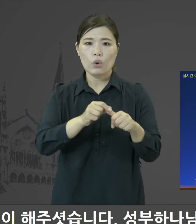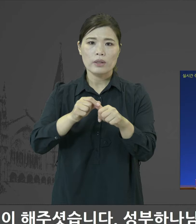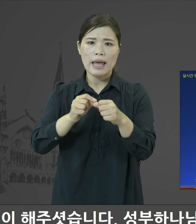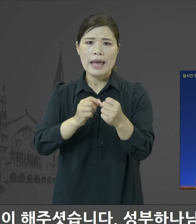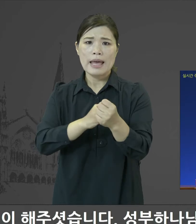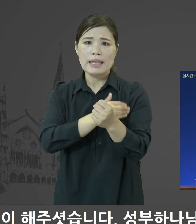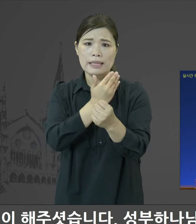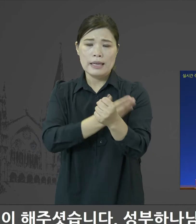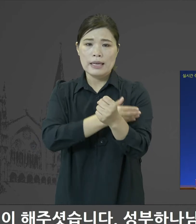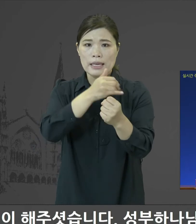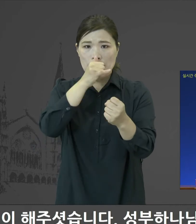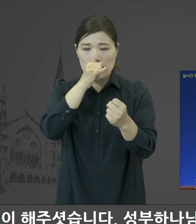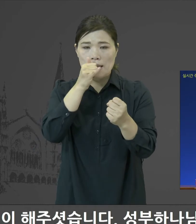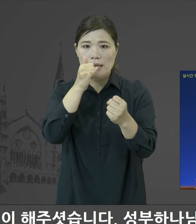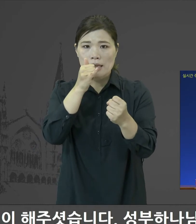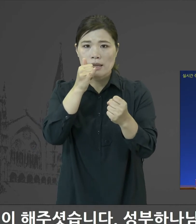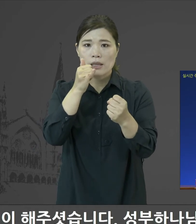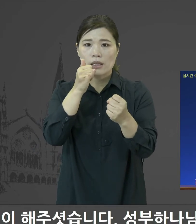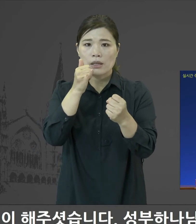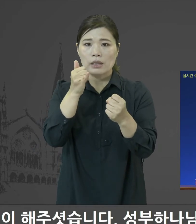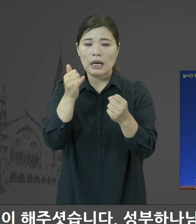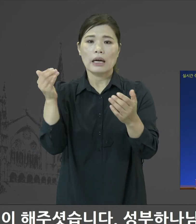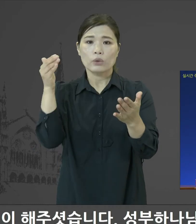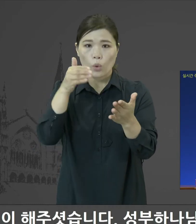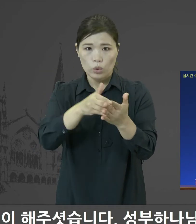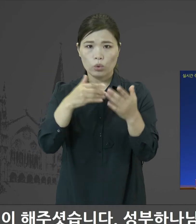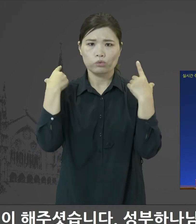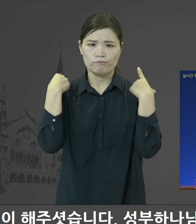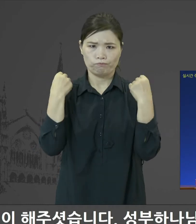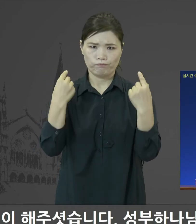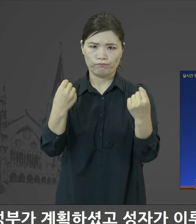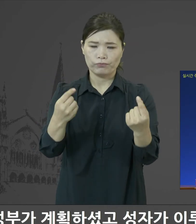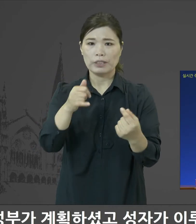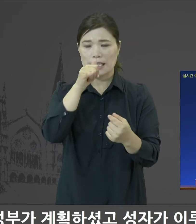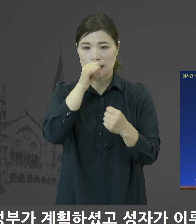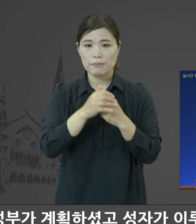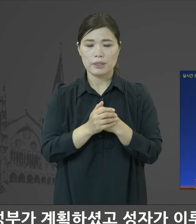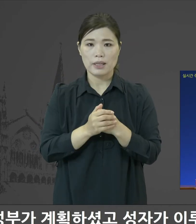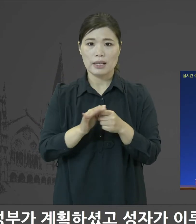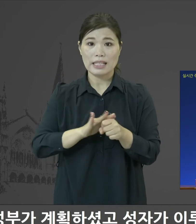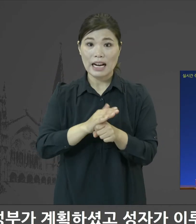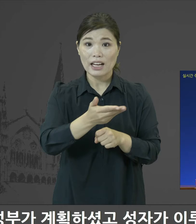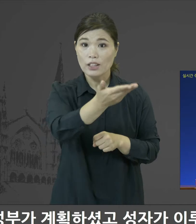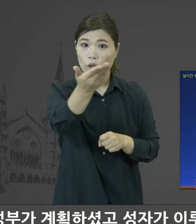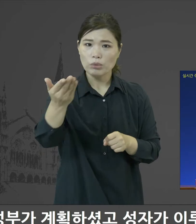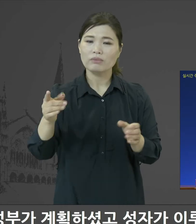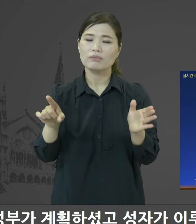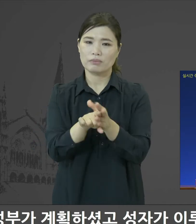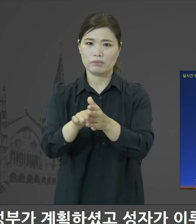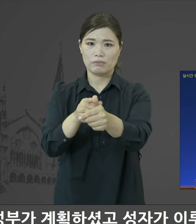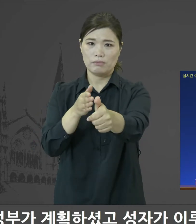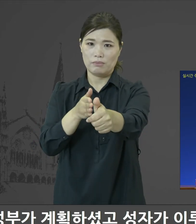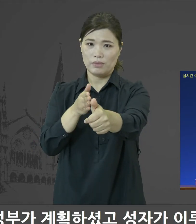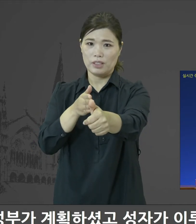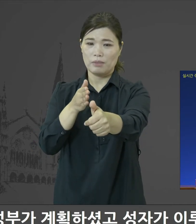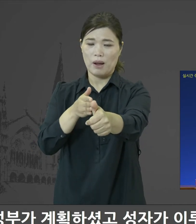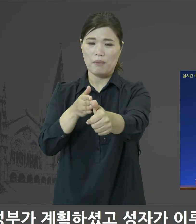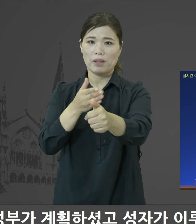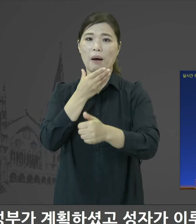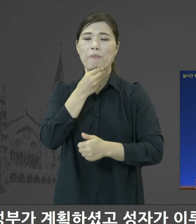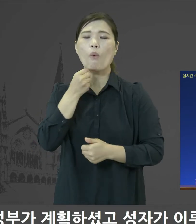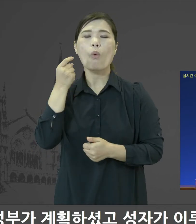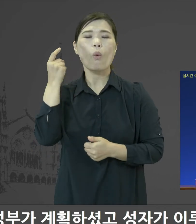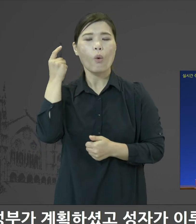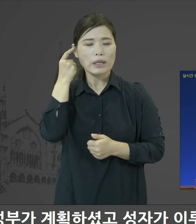계속되도록 우리를 유지하고 계신 것이죠. 사랑하는 성도 여러분, 믿으시기 바랍니다. 이게 복음이죠. 오늘